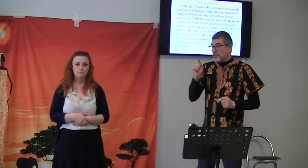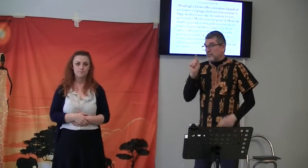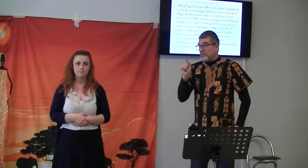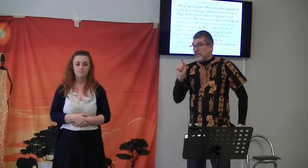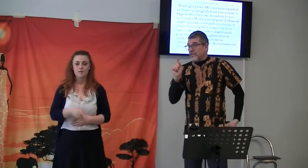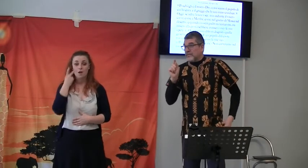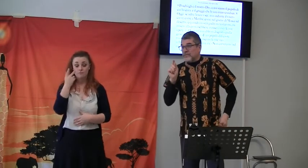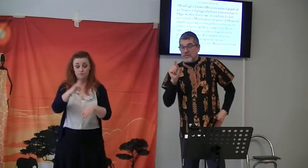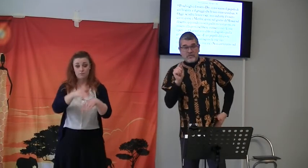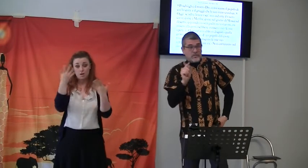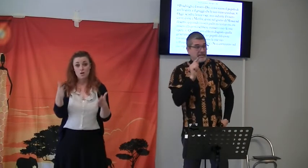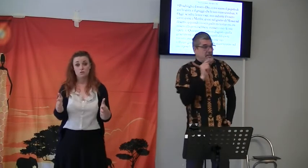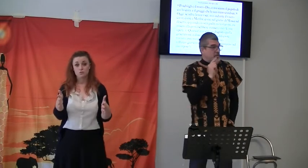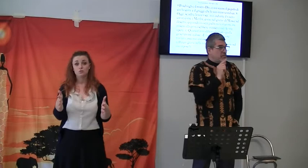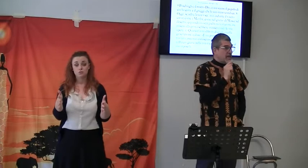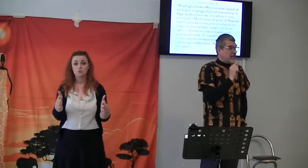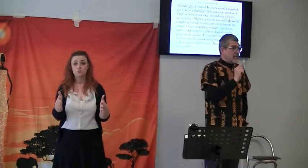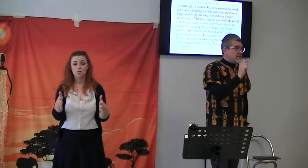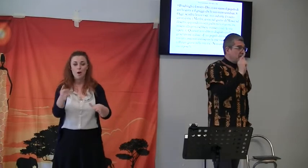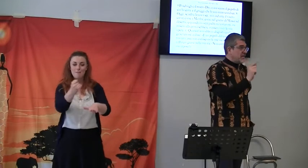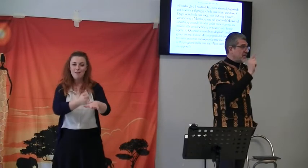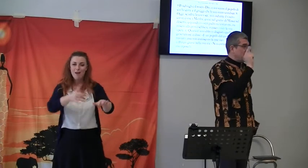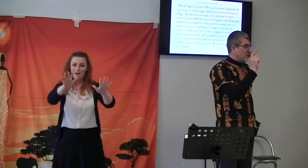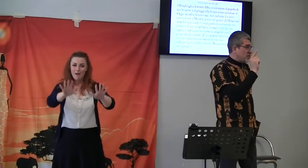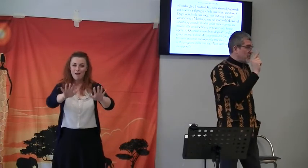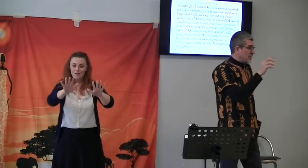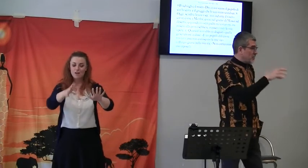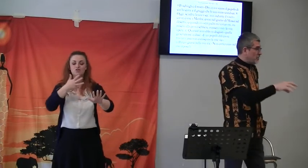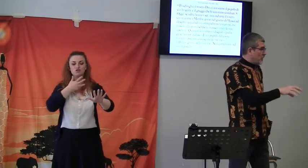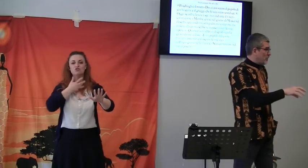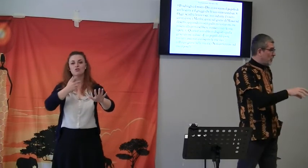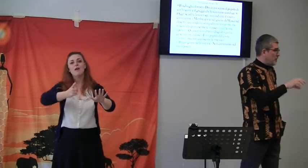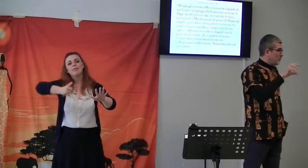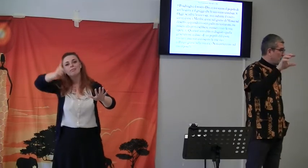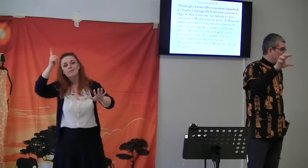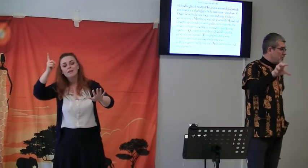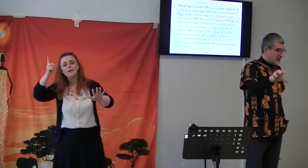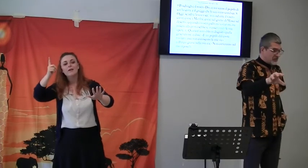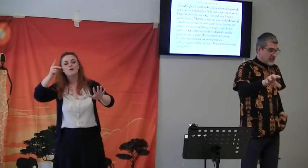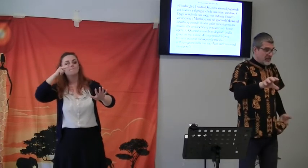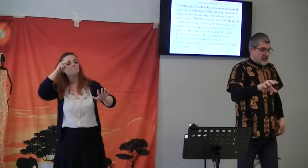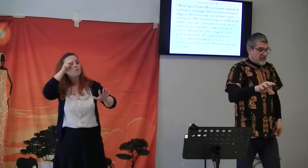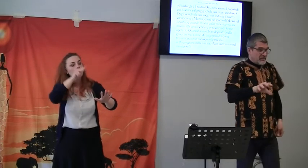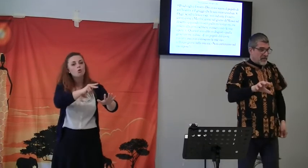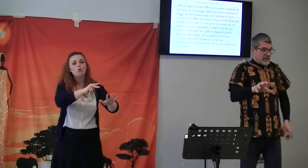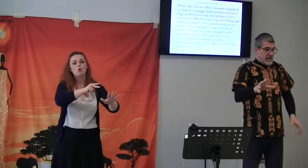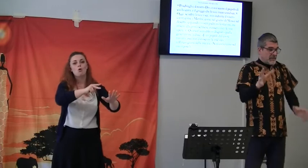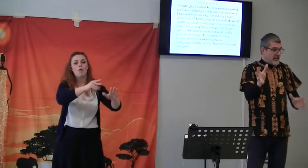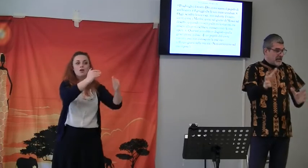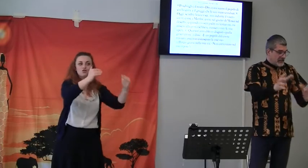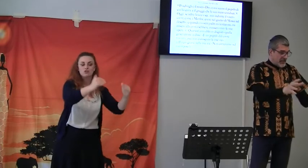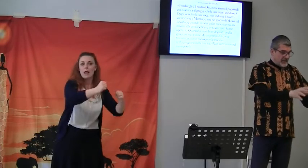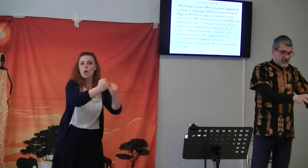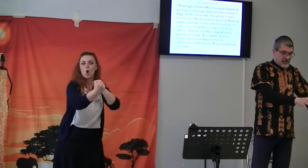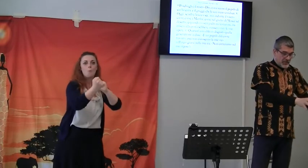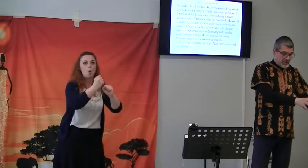Hanno visto pure, durante le 10 piaghe, la differenza che Dio faceva tra il suo popolo e il popolo d'Egitto. Le piaghe